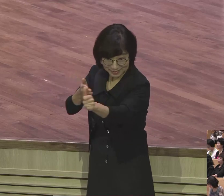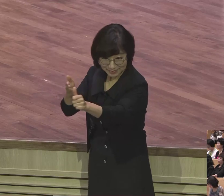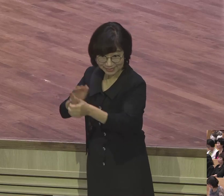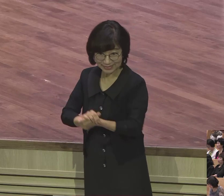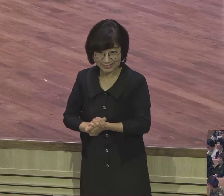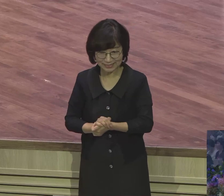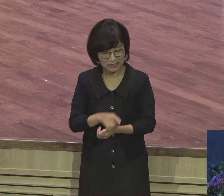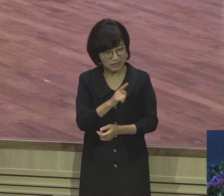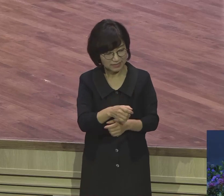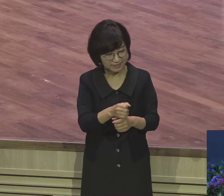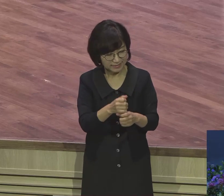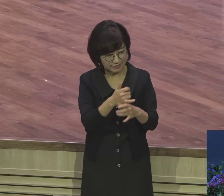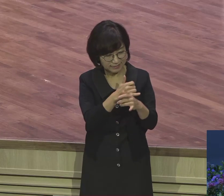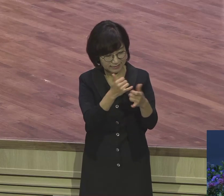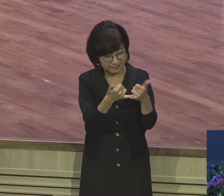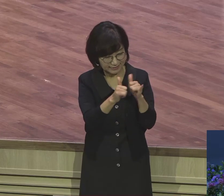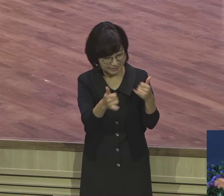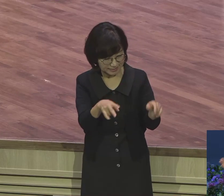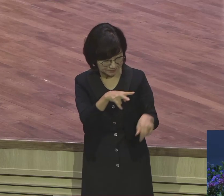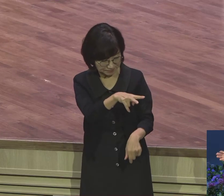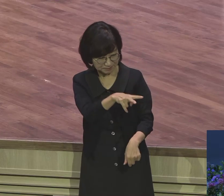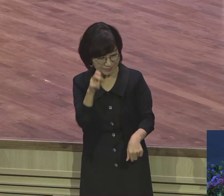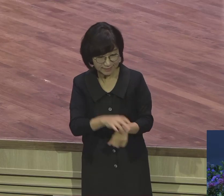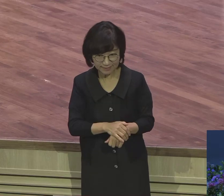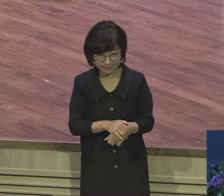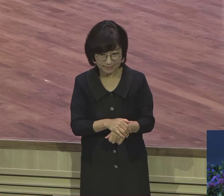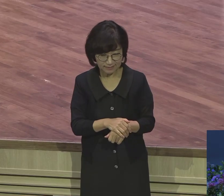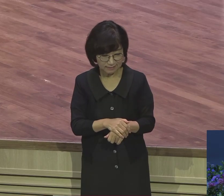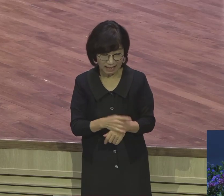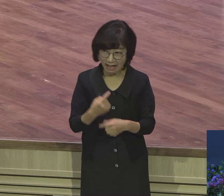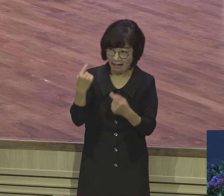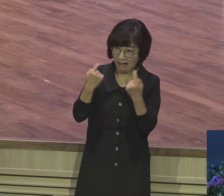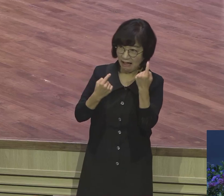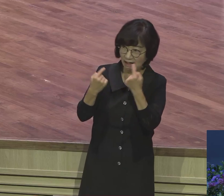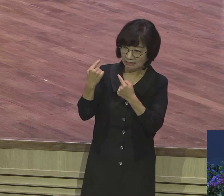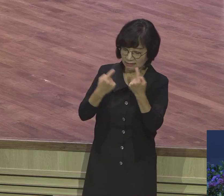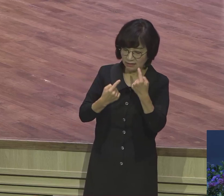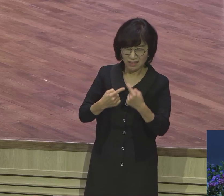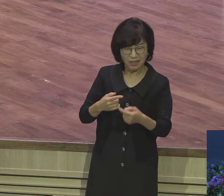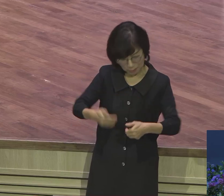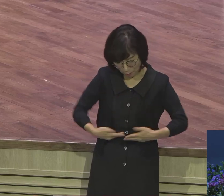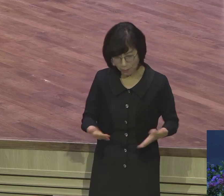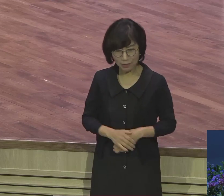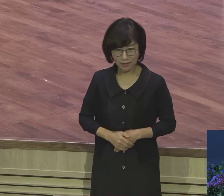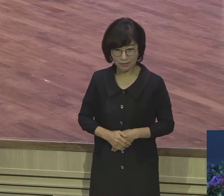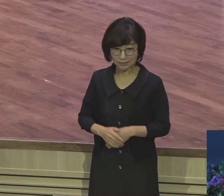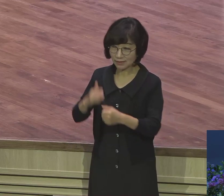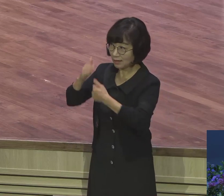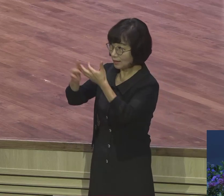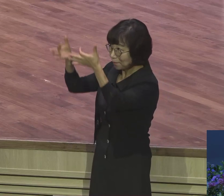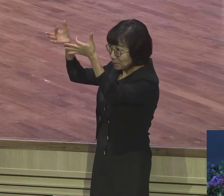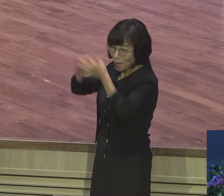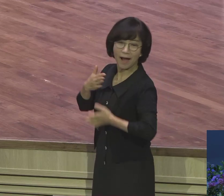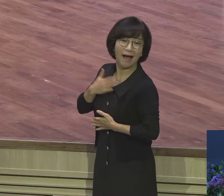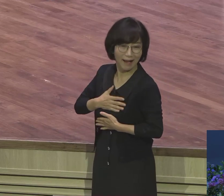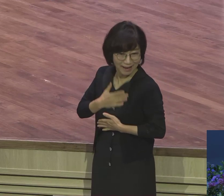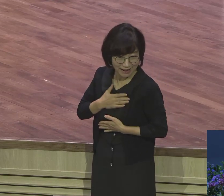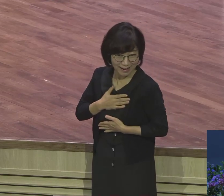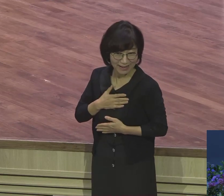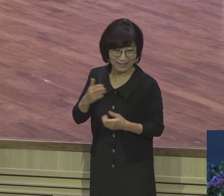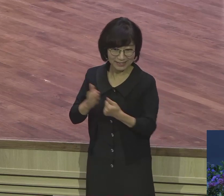그건 하나님을 안 믿는다는 증거예요. 상처받을 것도 없어 하나님 알고 계시는데 하나님의 절대 주권을 확실히 믿는